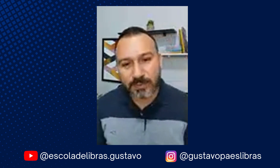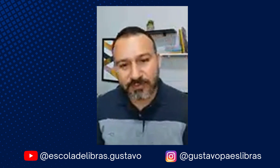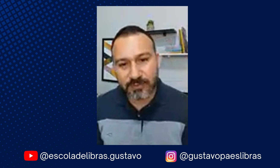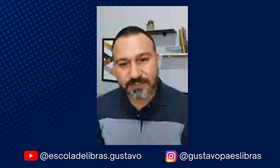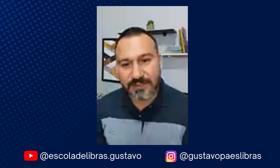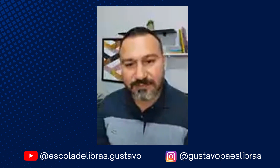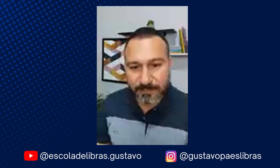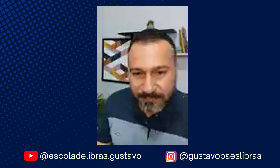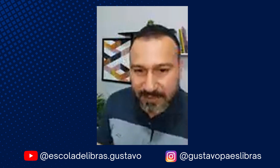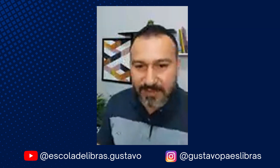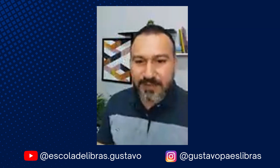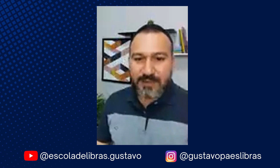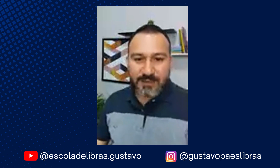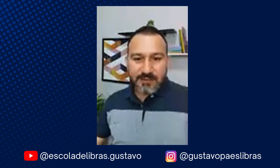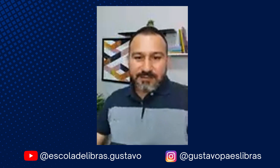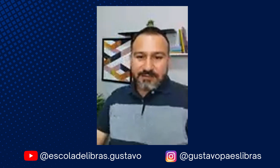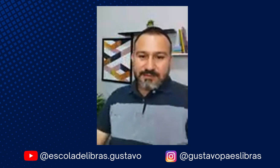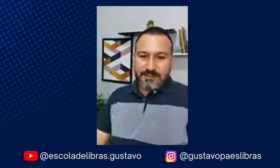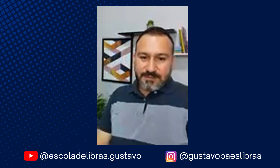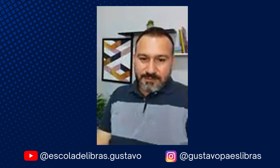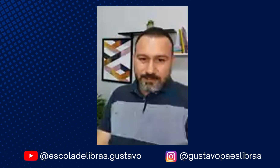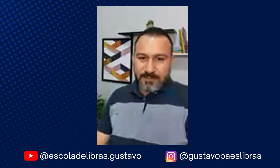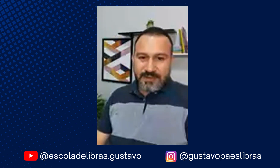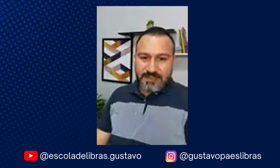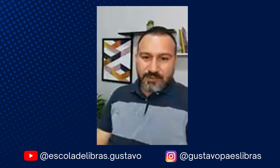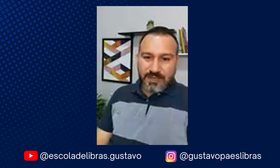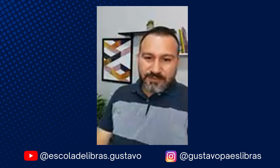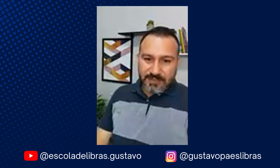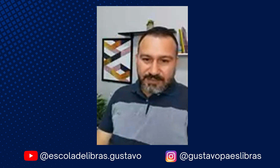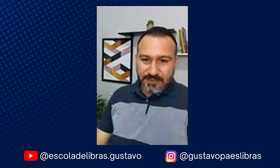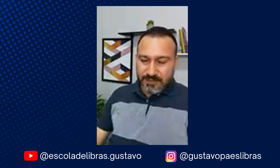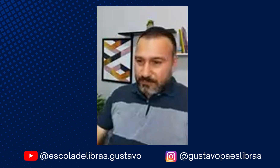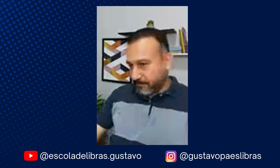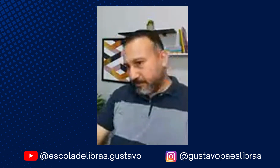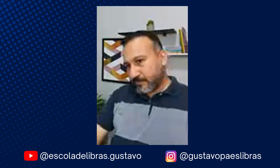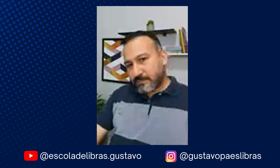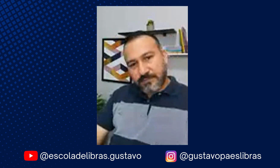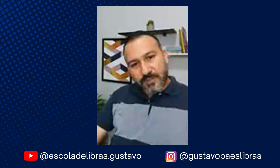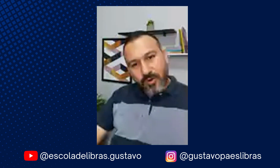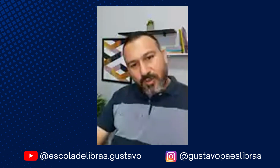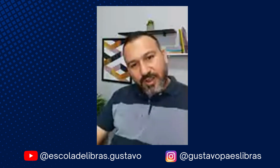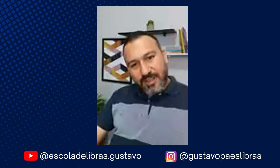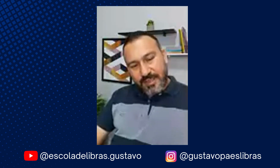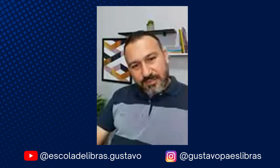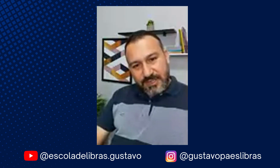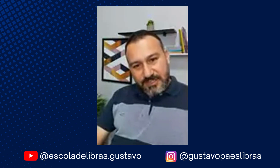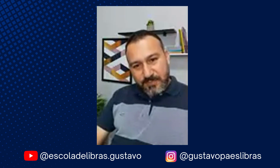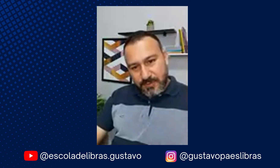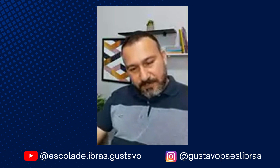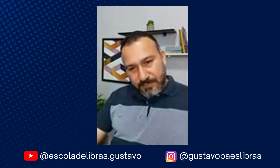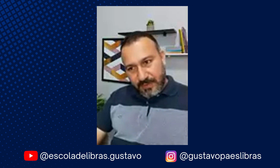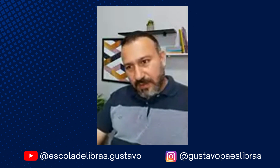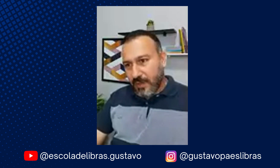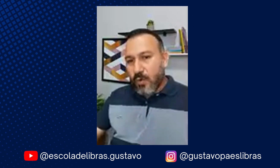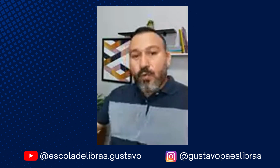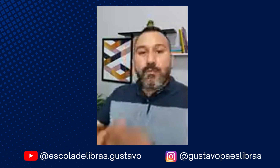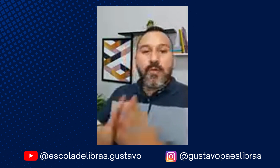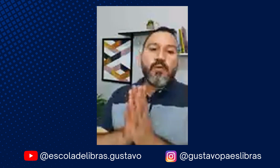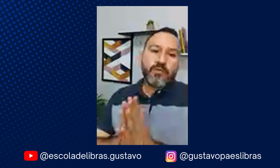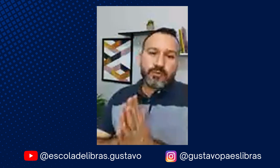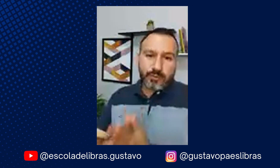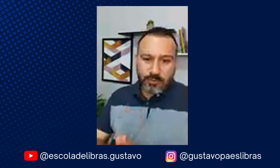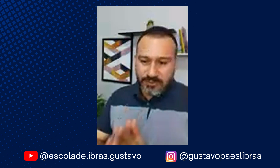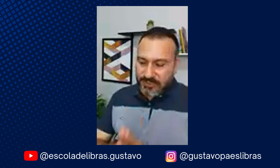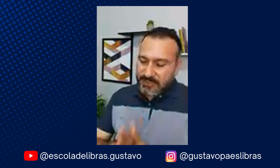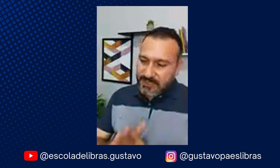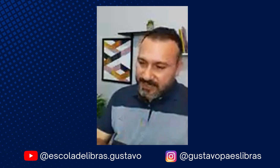que é isso, professor Gustavo? Silva Mariana, o que você não entendeu? Coloca aí que eu te respondo. Um